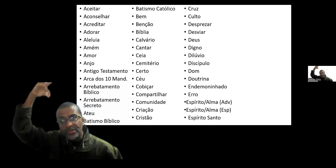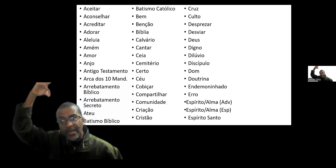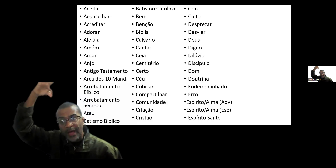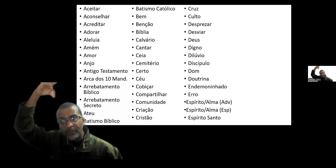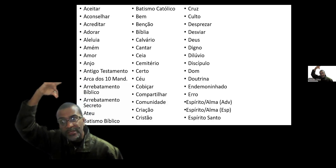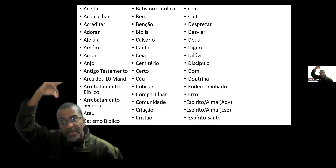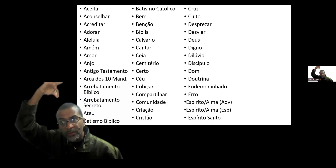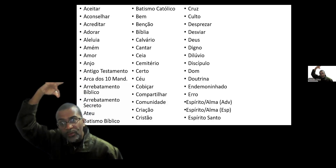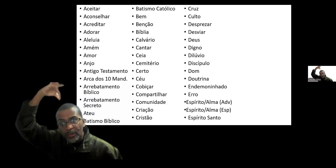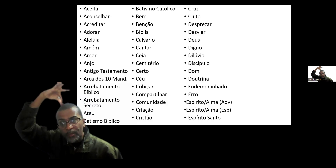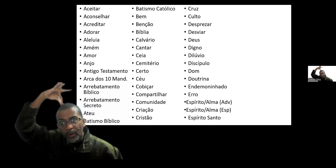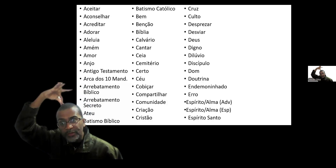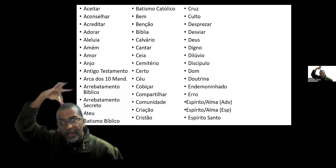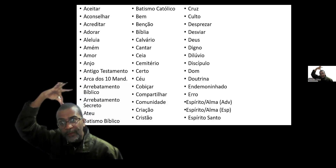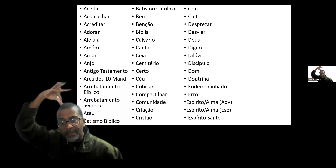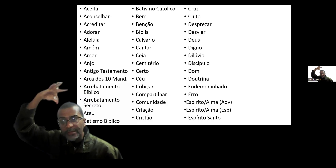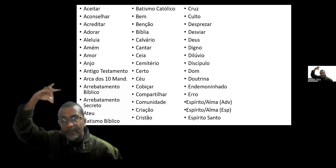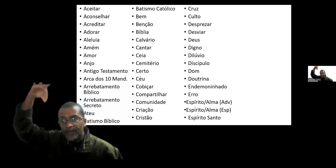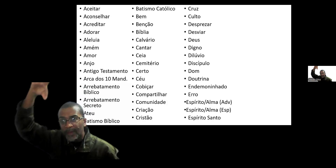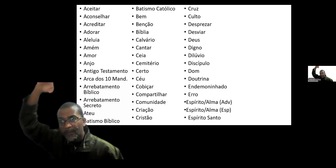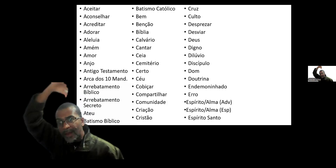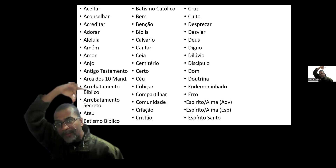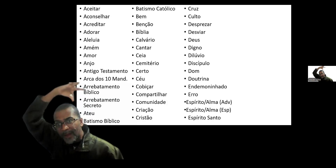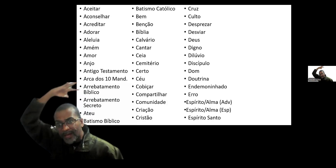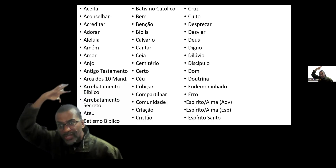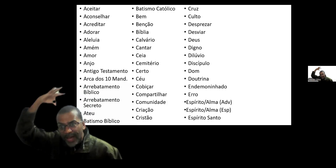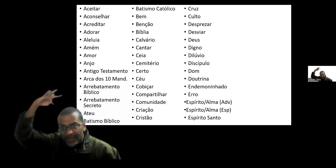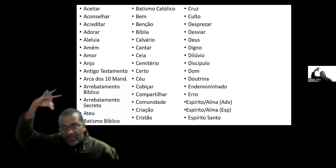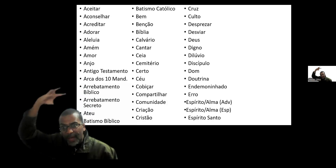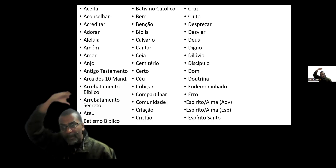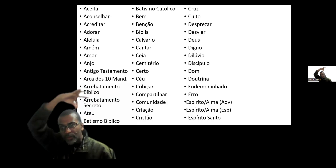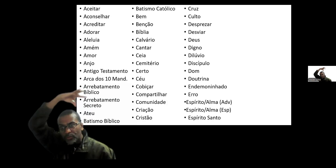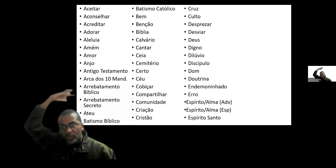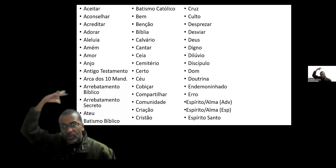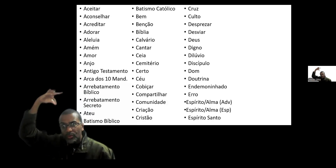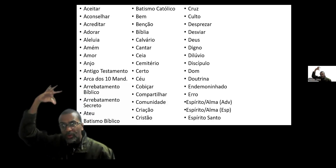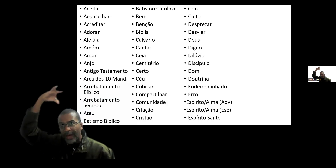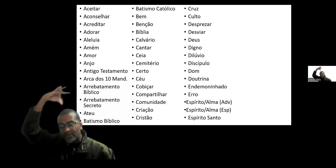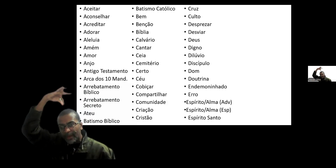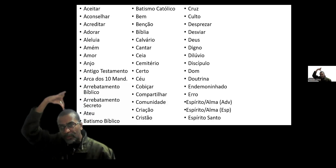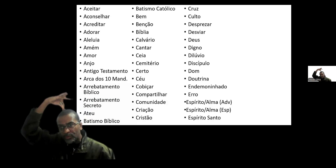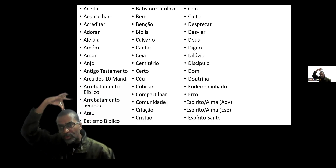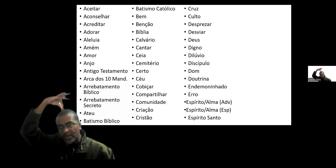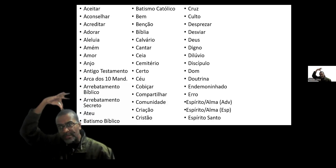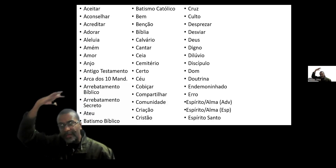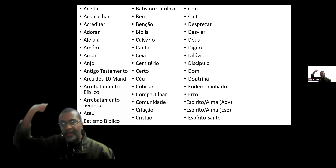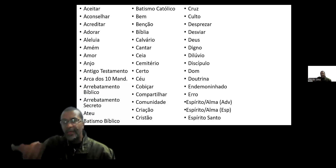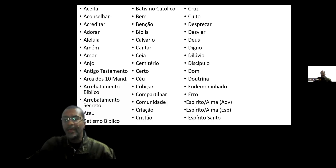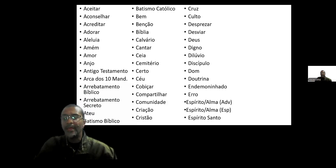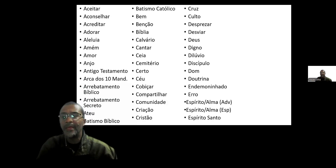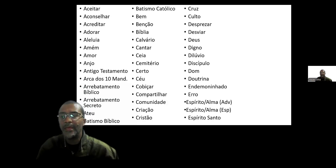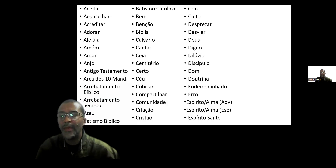fazer o sinal de santo e posa na cabeça. Para lembrar de Atos capítulo 2,